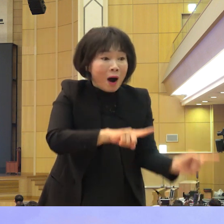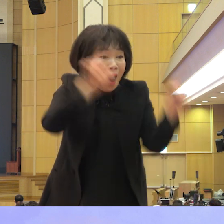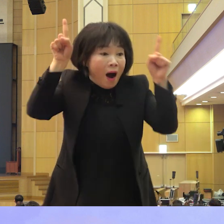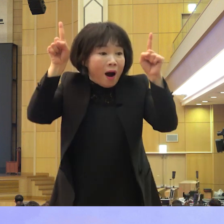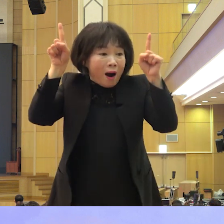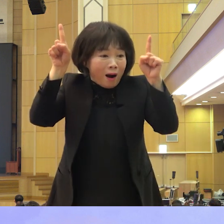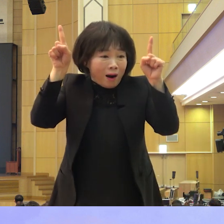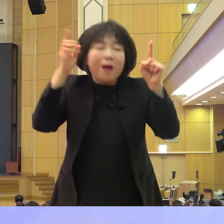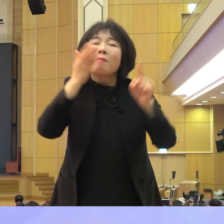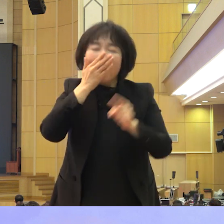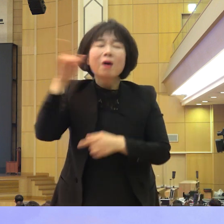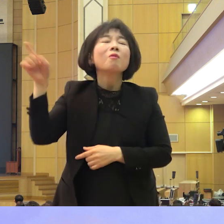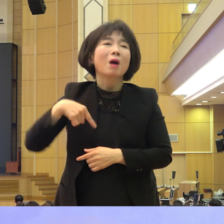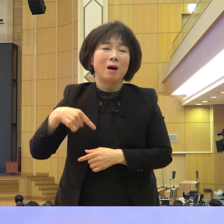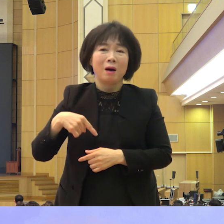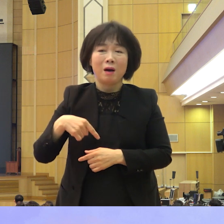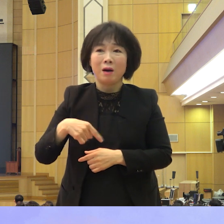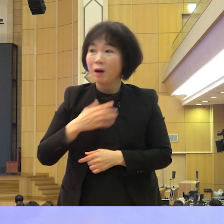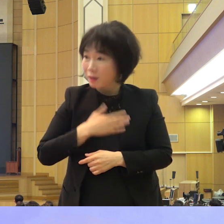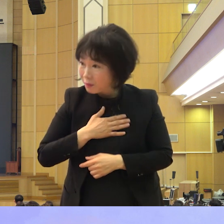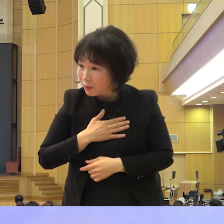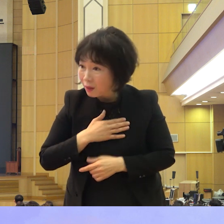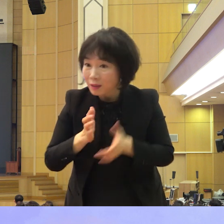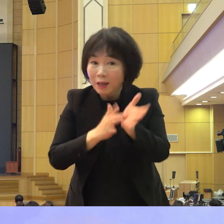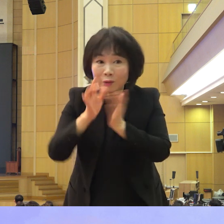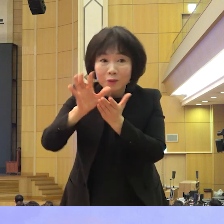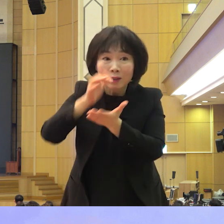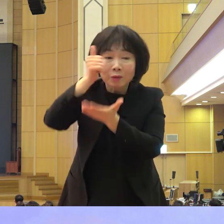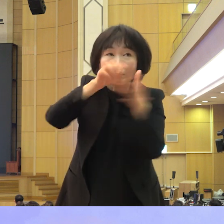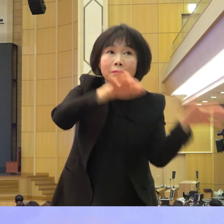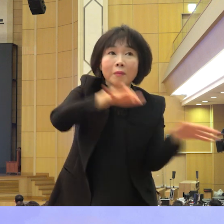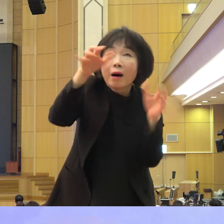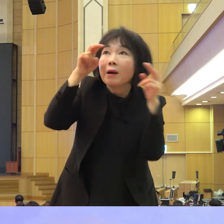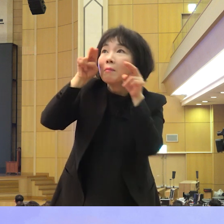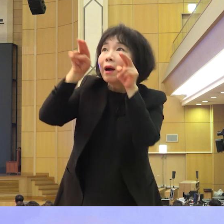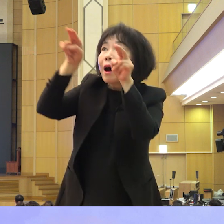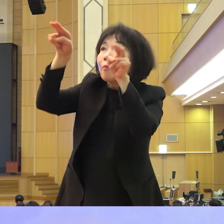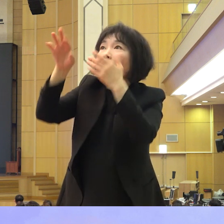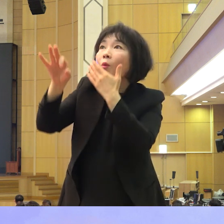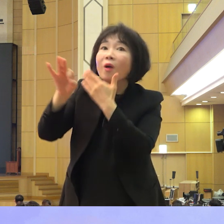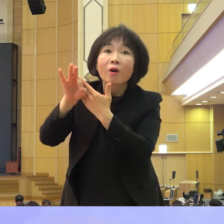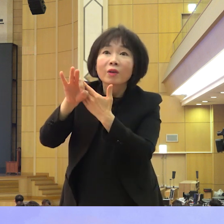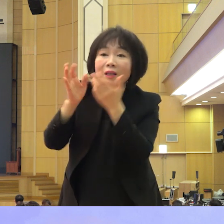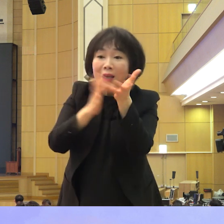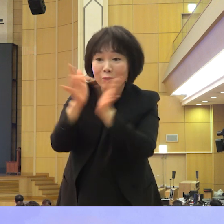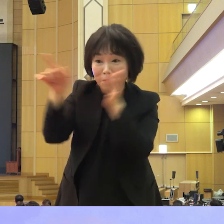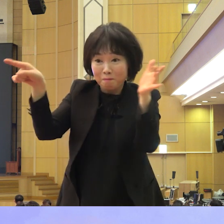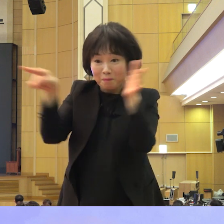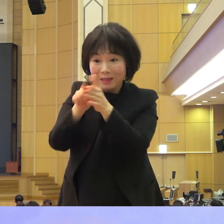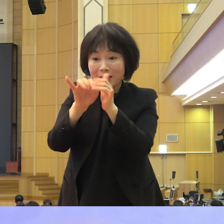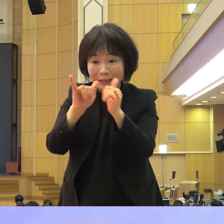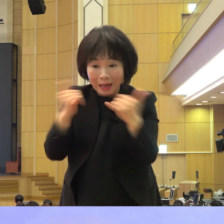십자가에 우리를 위해 죽으신 그 예수님을 바라보면 이런 뜻인데, 이는 저를 믿는 자마다,